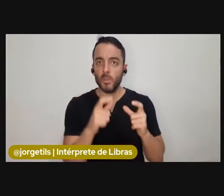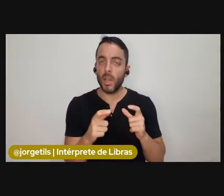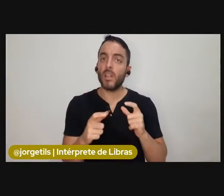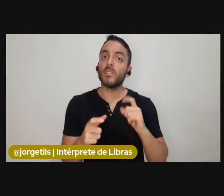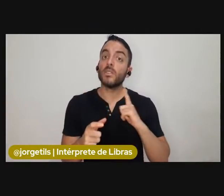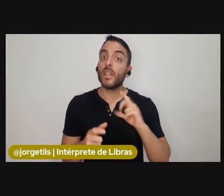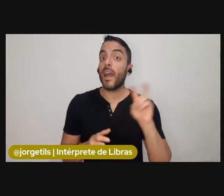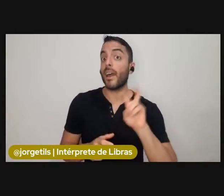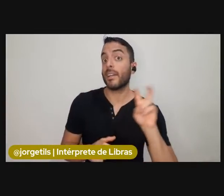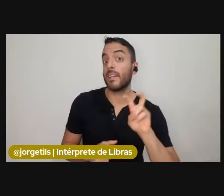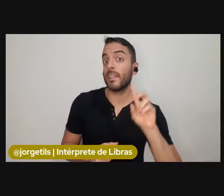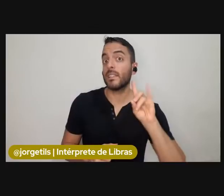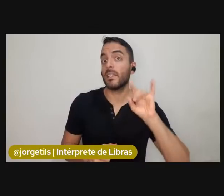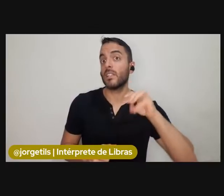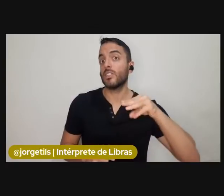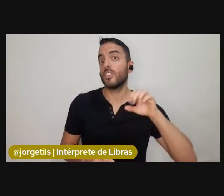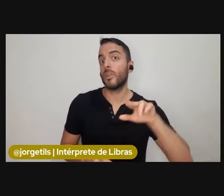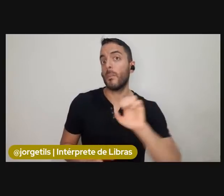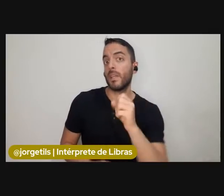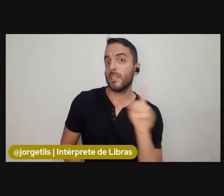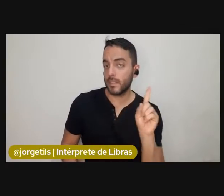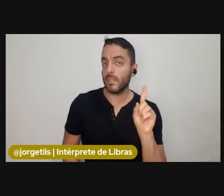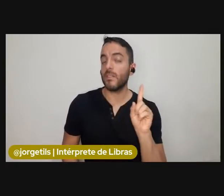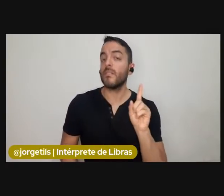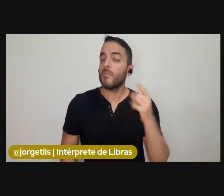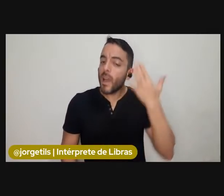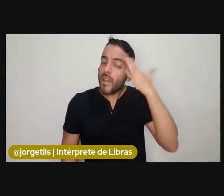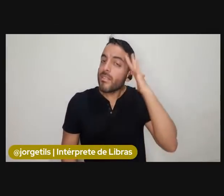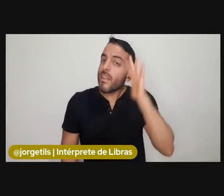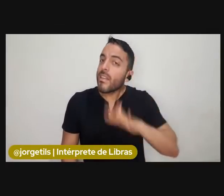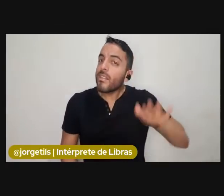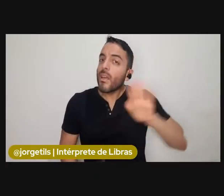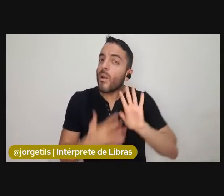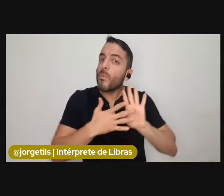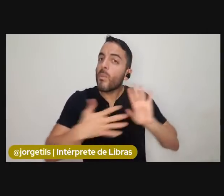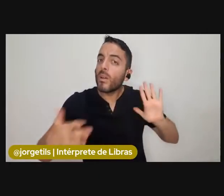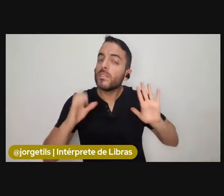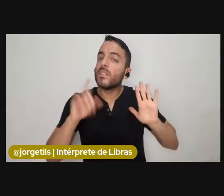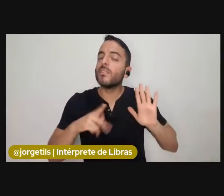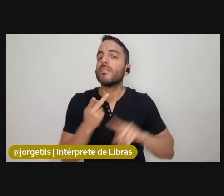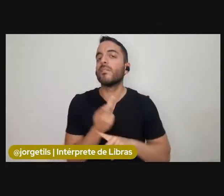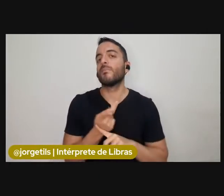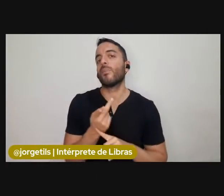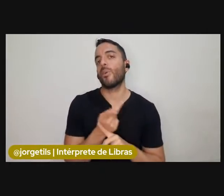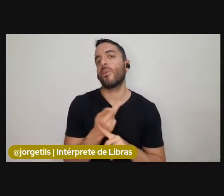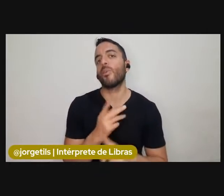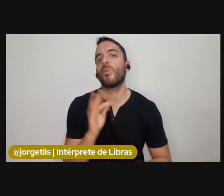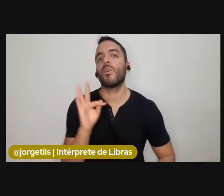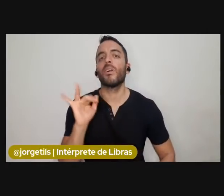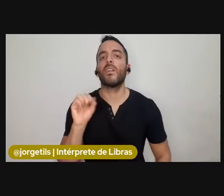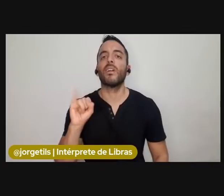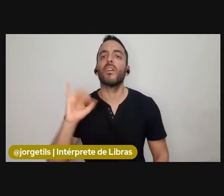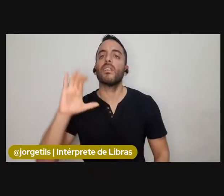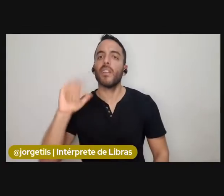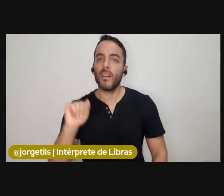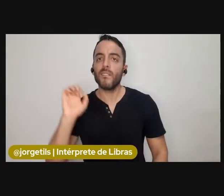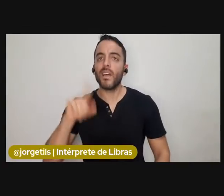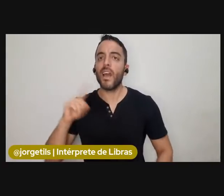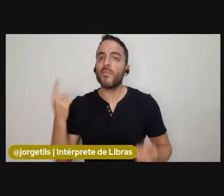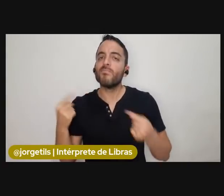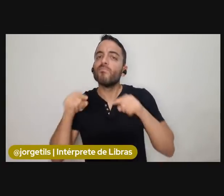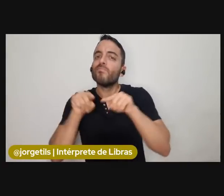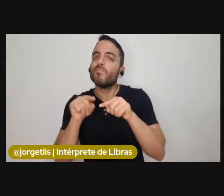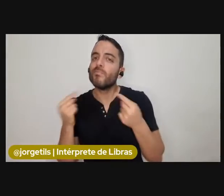um processo muito... É uma busca filosófica da física, que é a unificação dos campos de força da natureza. Não é